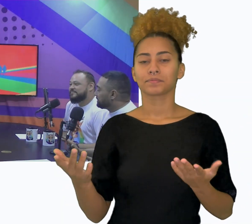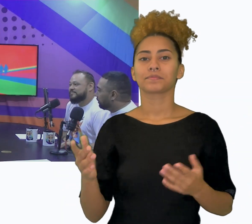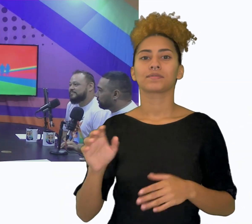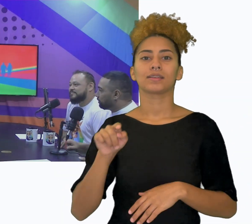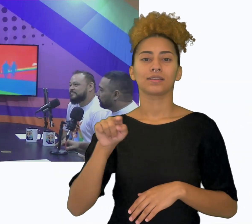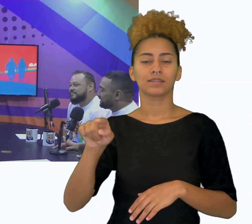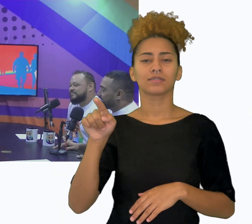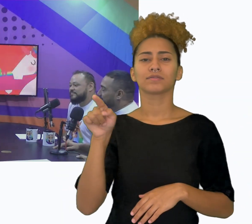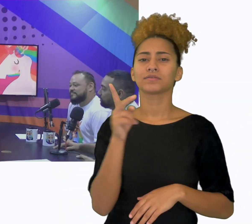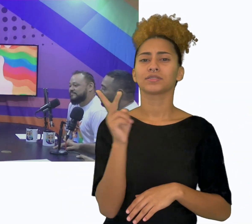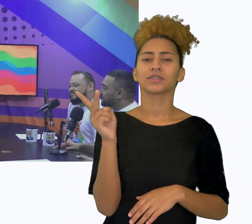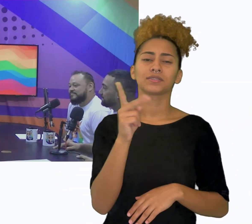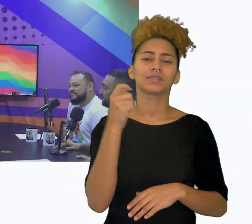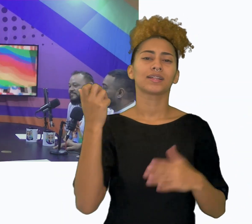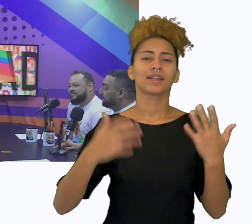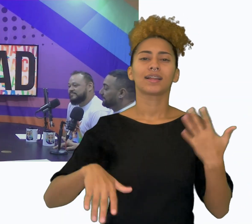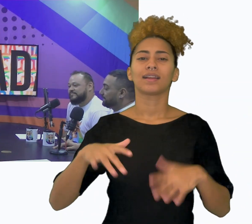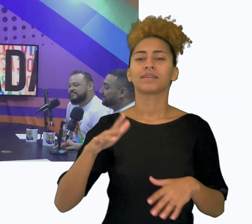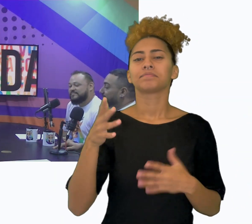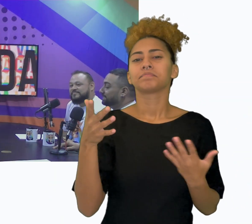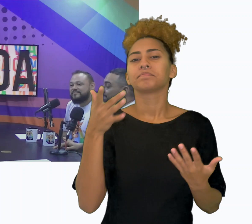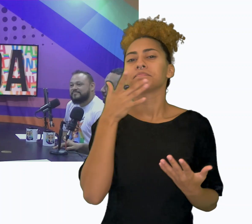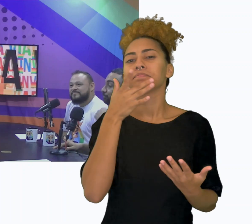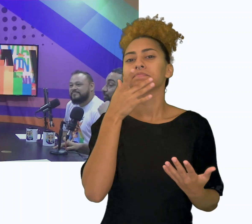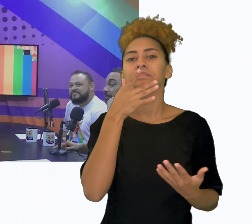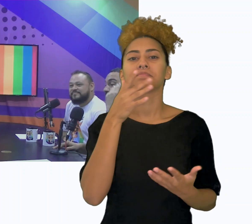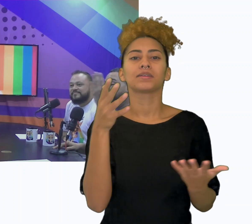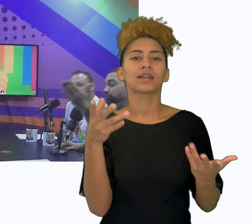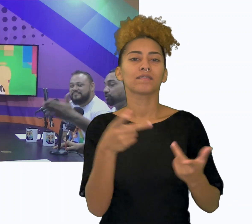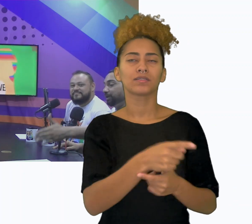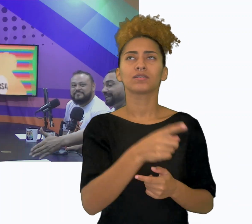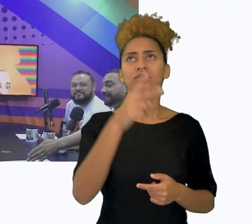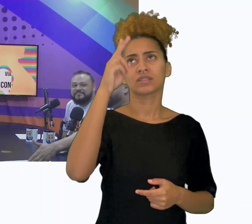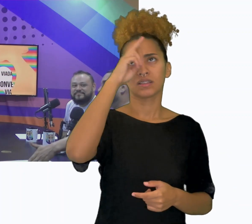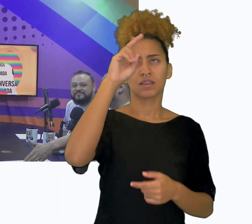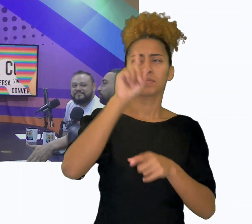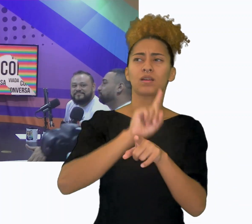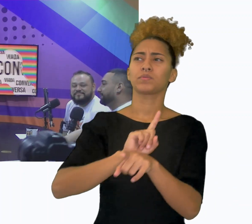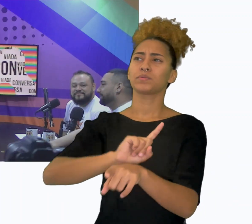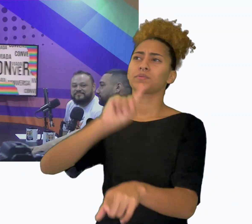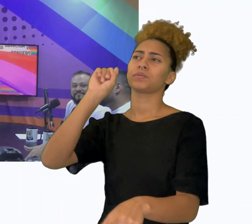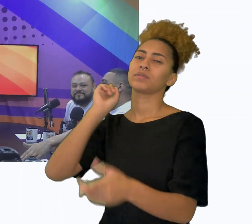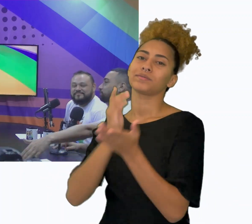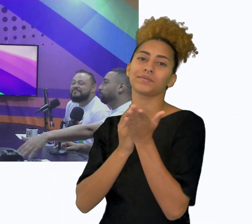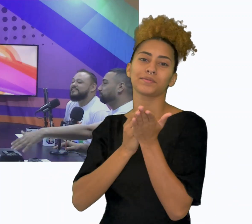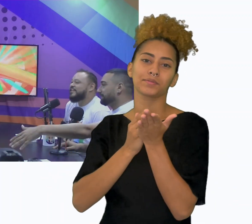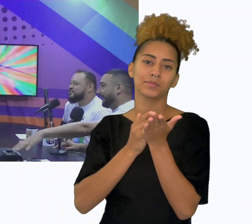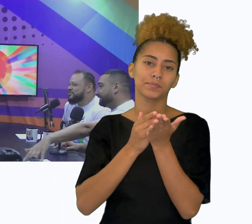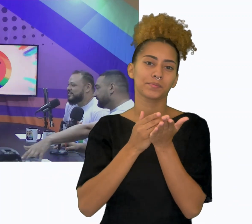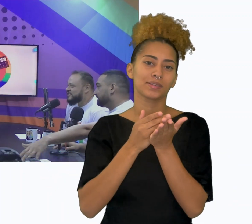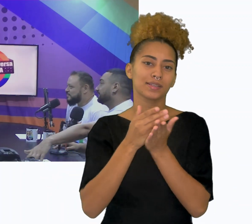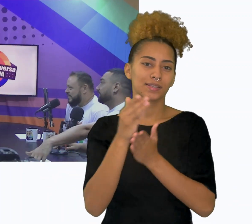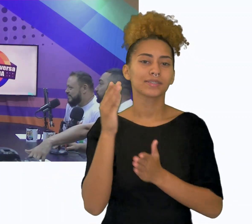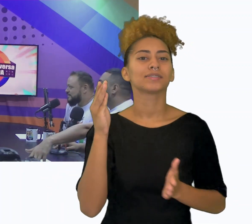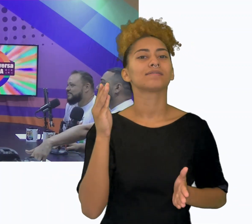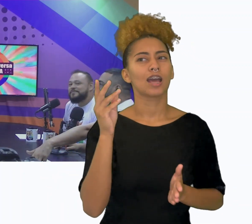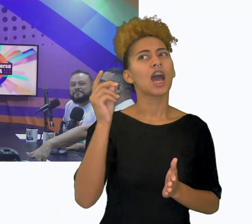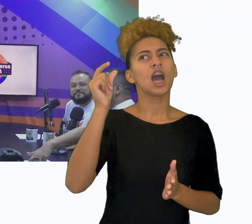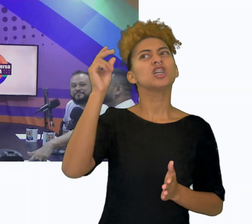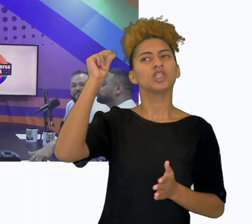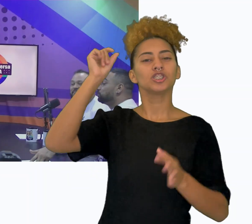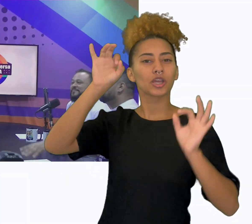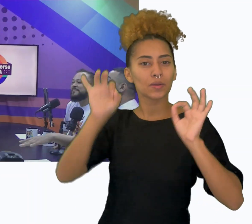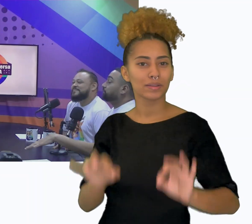o episódio com vocês é uma coisa assim que você pega a história lá do começo sendo contada,